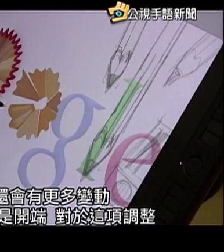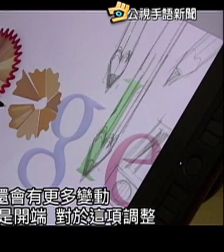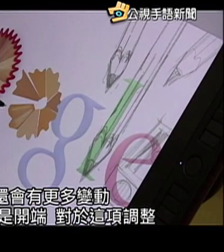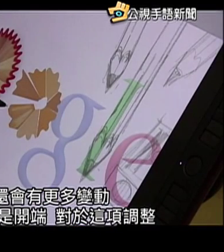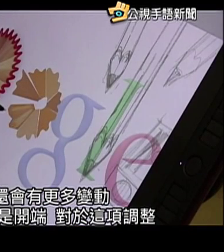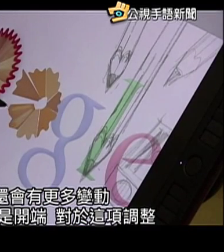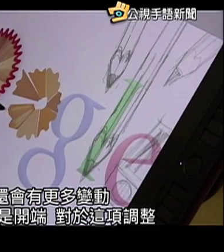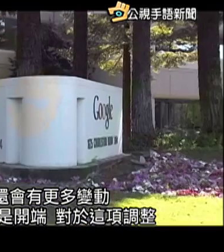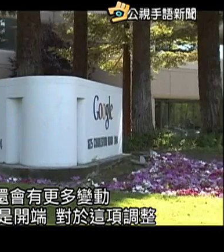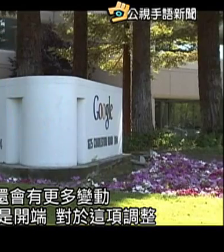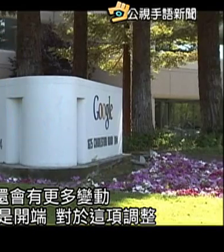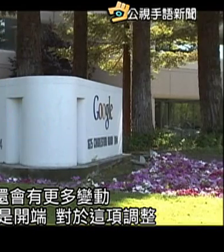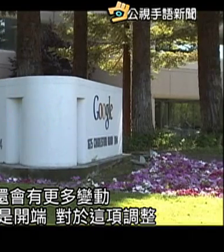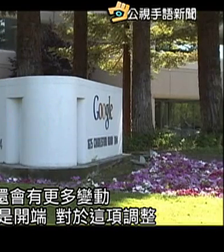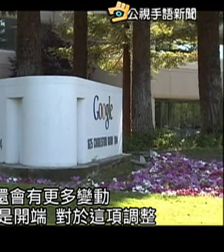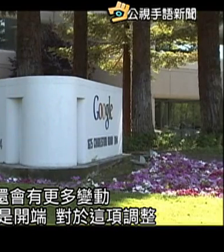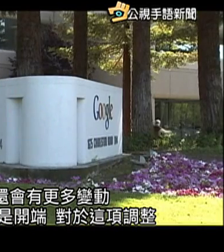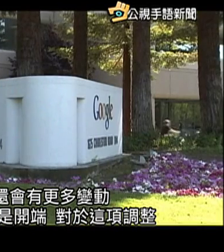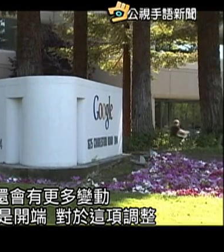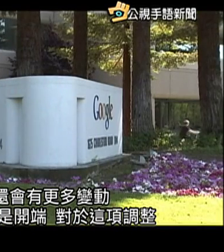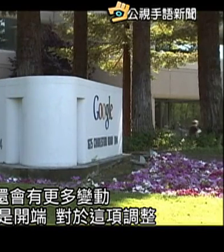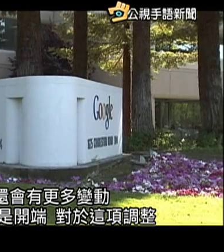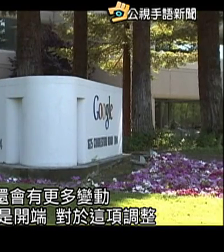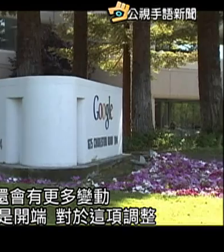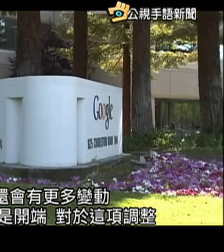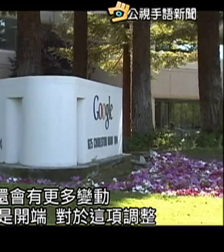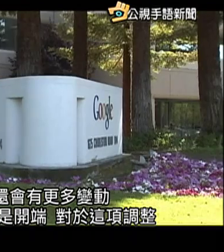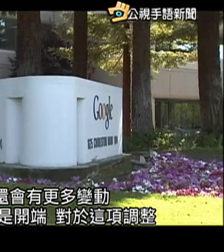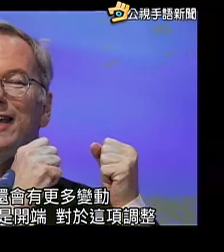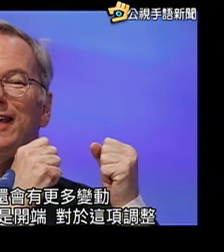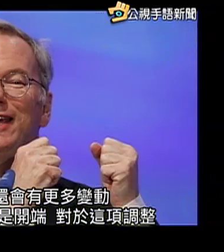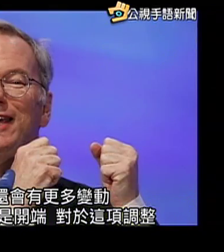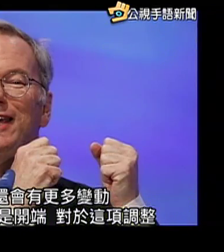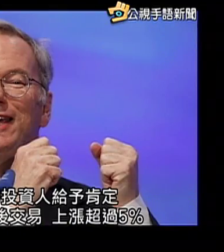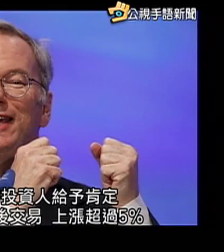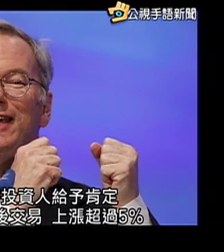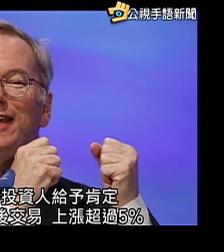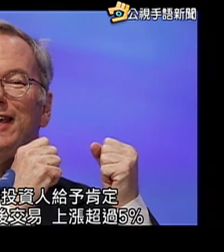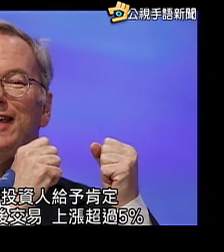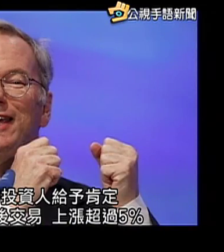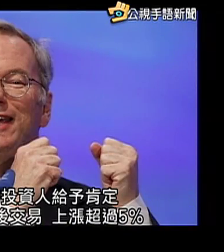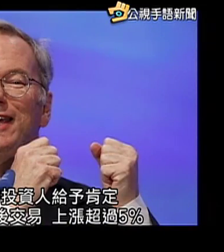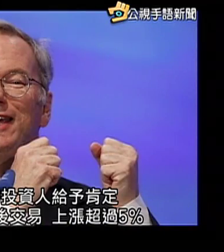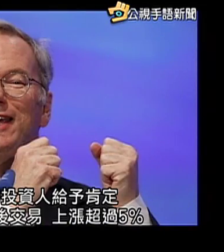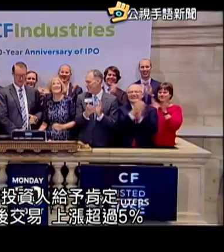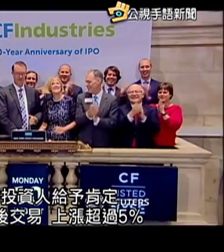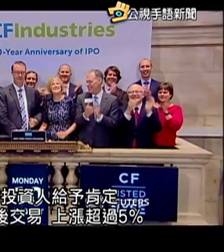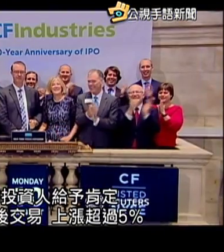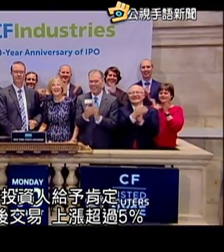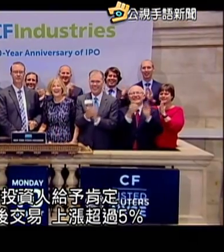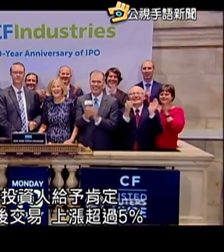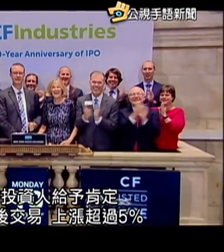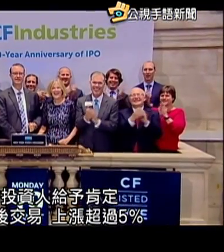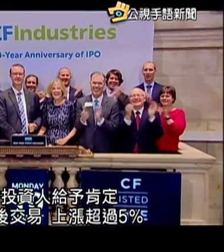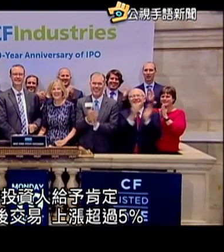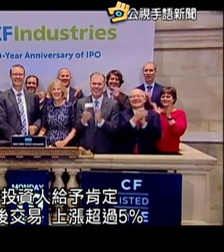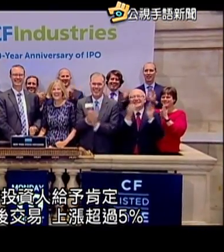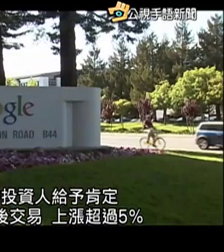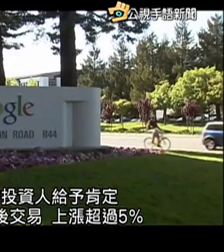更多变动，这次可能只是开端。对于这项调整，谷歌的投资人给予肯定，股价在盘后交易上涨超